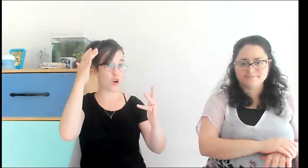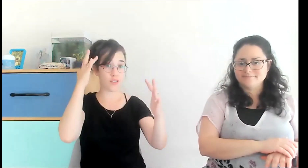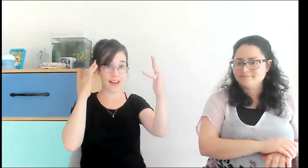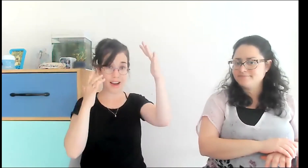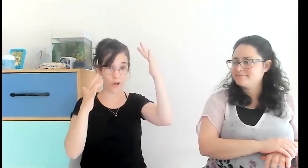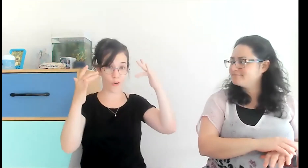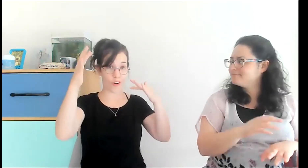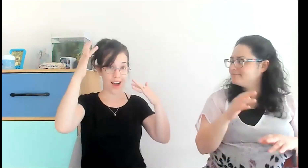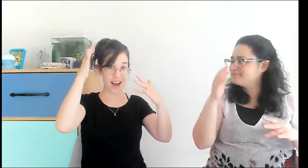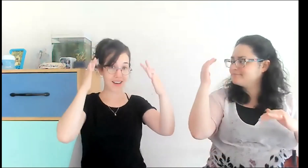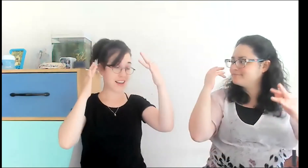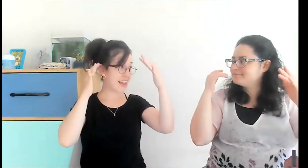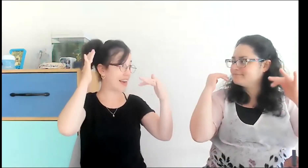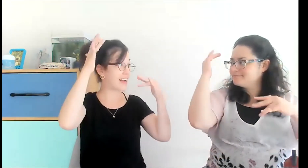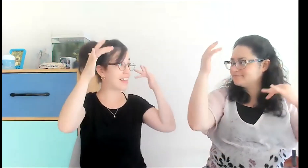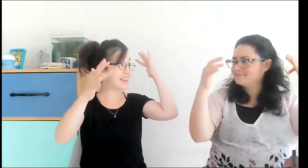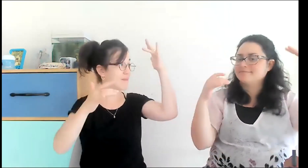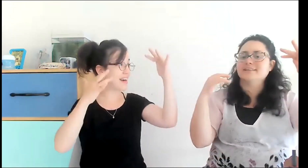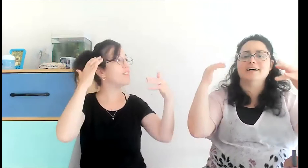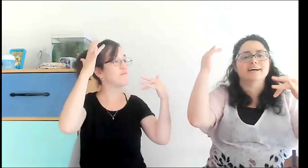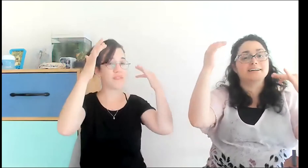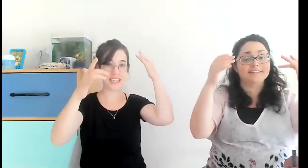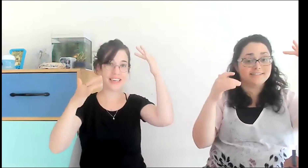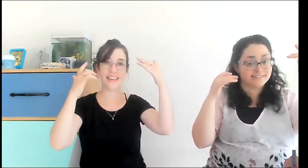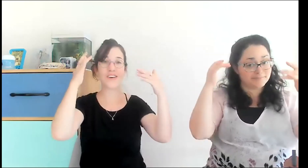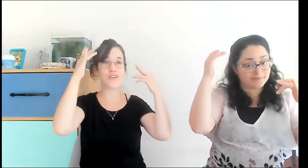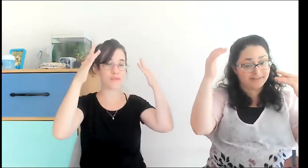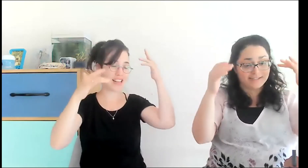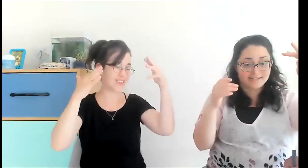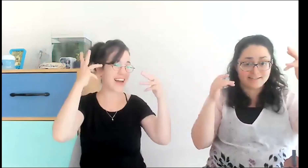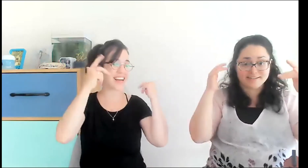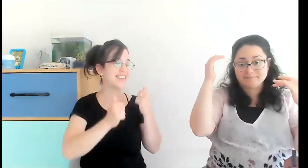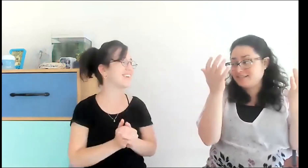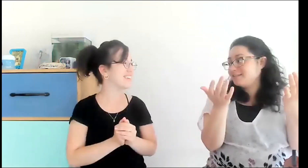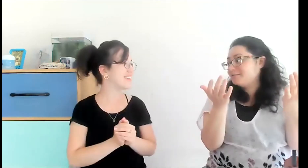לא אחורה, אלא קדימה. בדיוק, מצוין. מזל שאת פה.